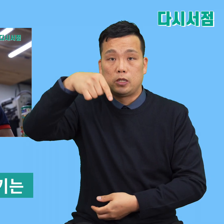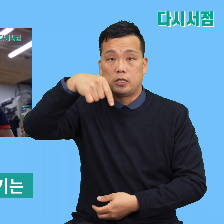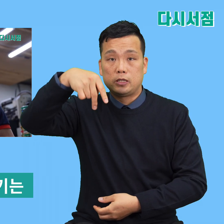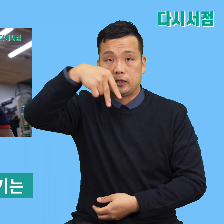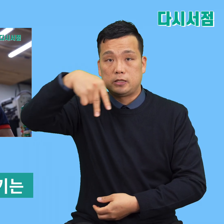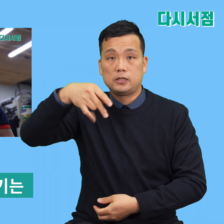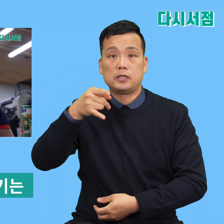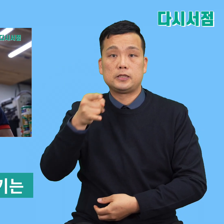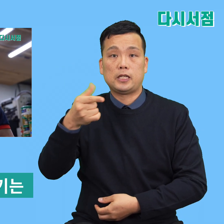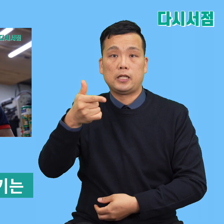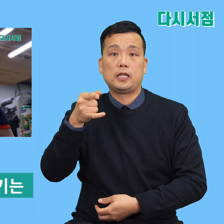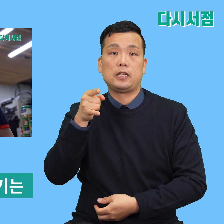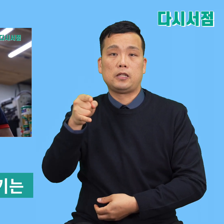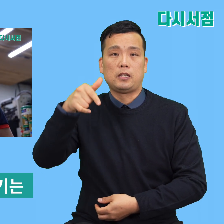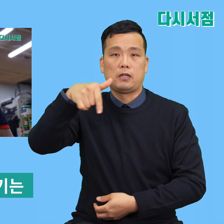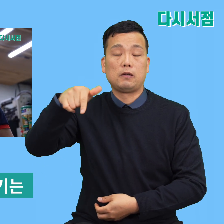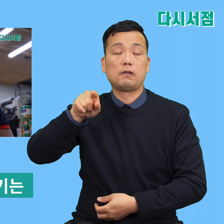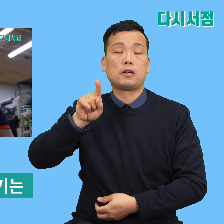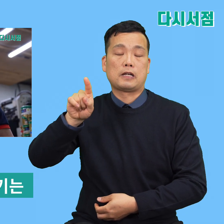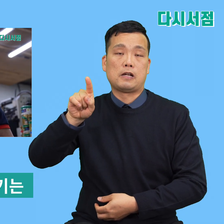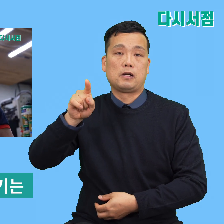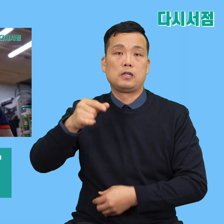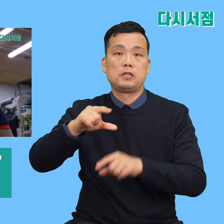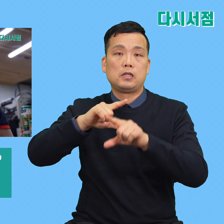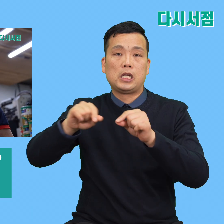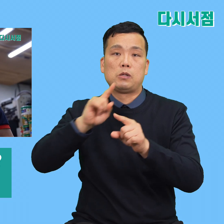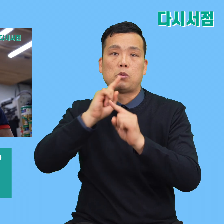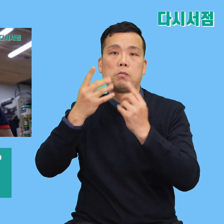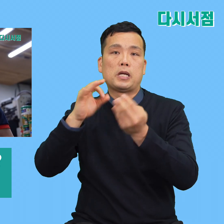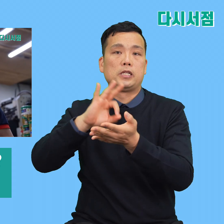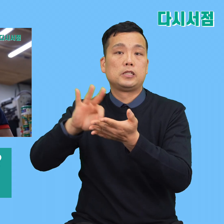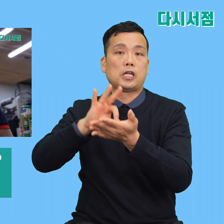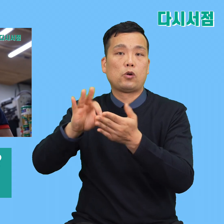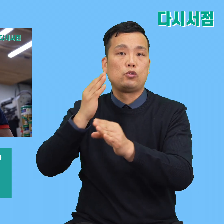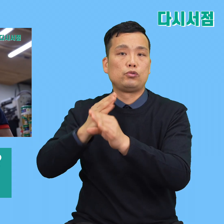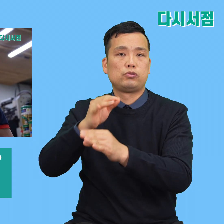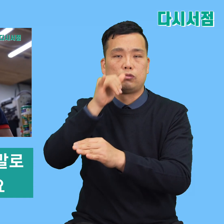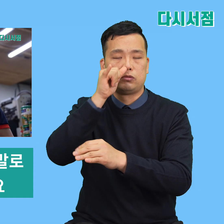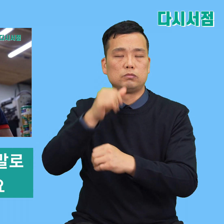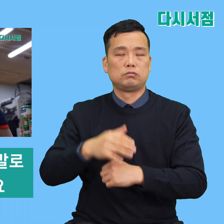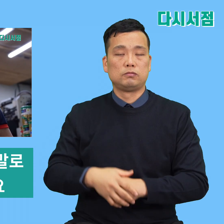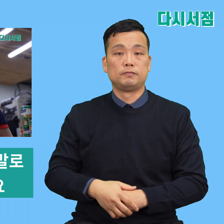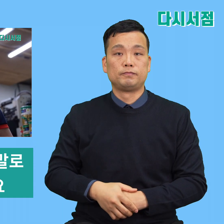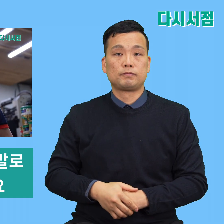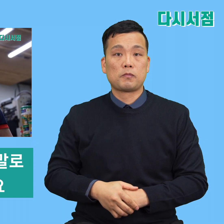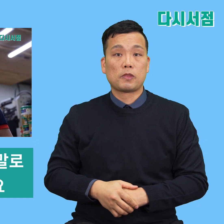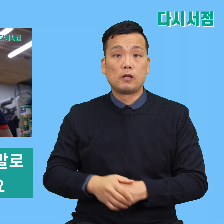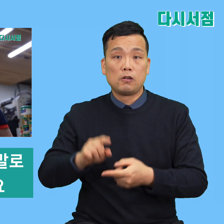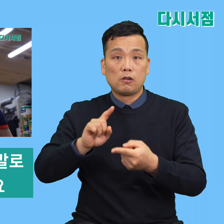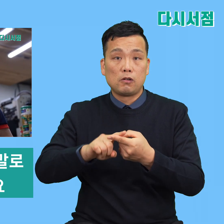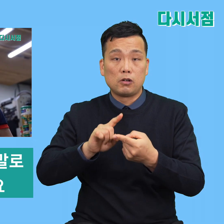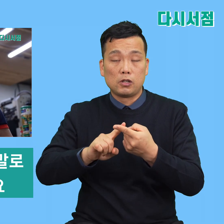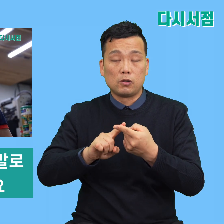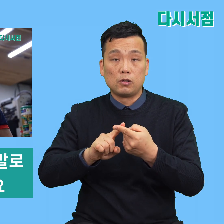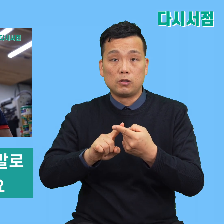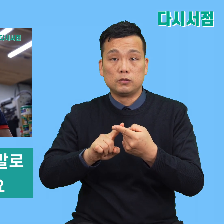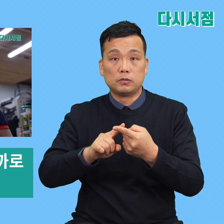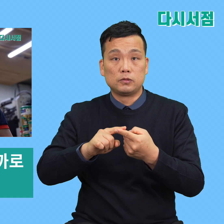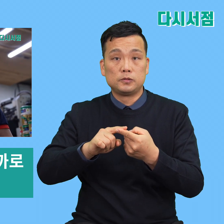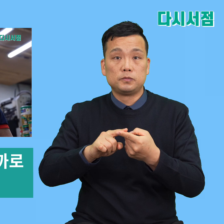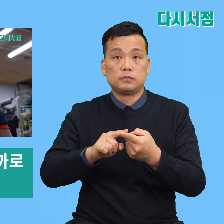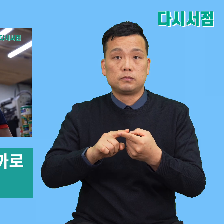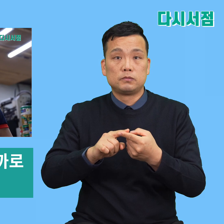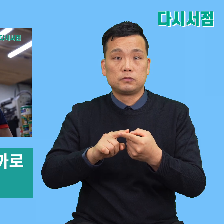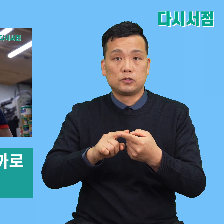이제 거기 우리끼리 통하는 얘기는 이게 뭐 세네가가 얼마냐. 그러니까 이제 세네가라는 건 두께를 일본말로 두께라는 얘기고.